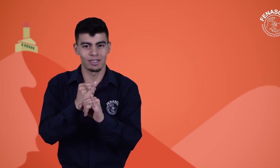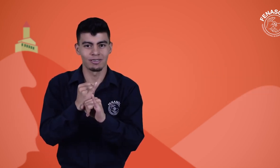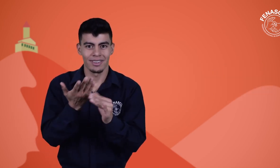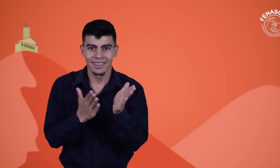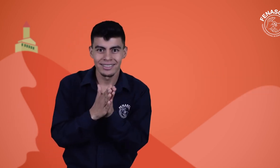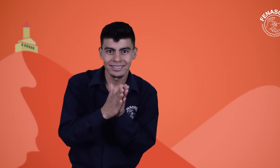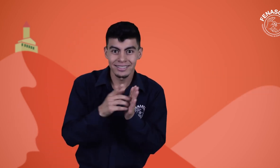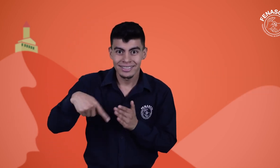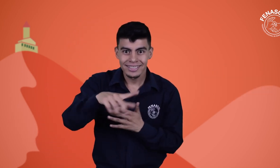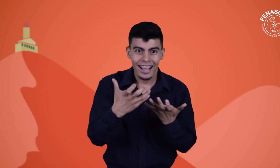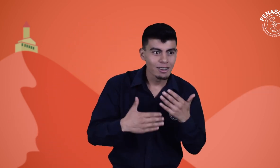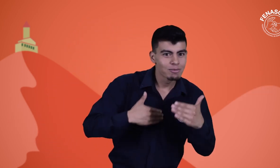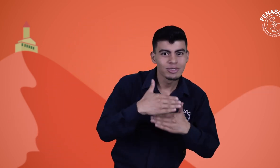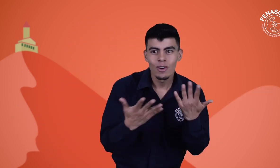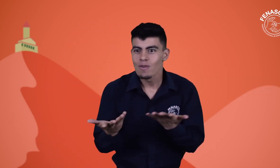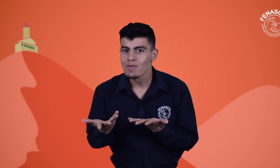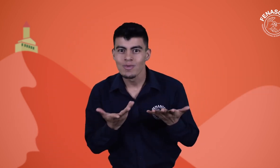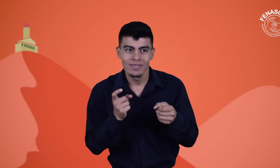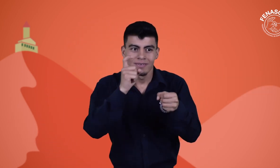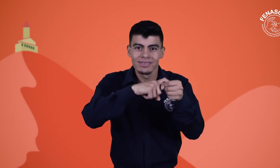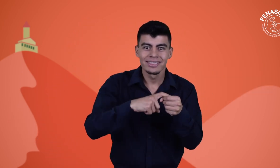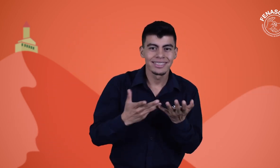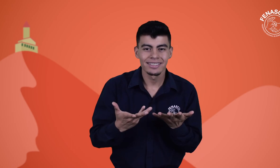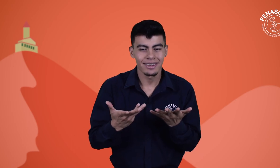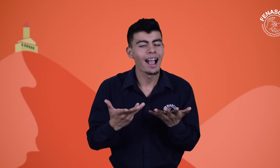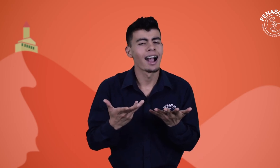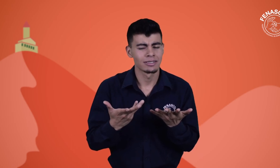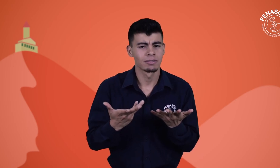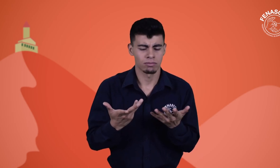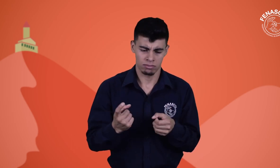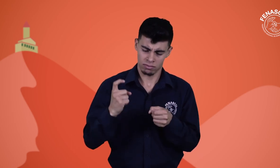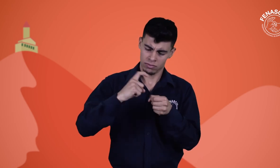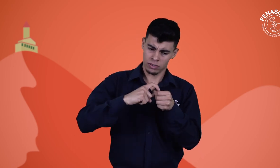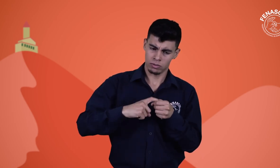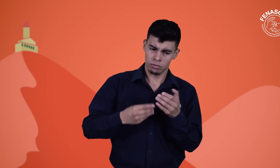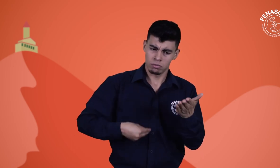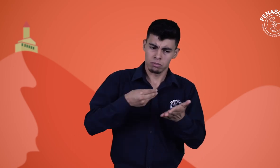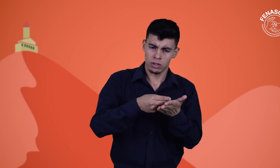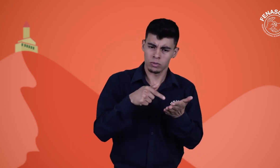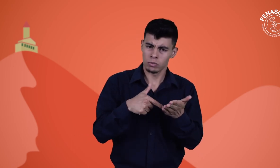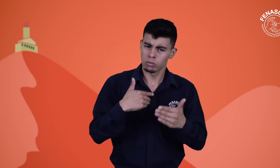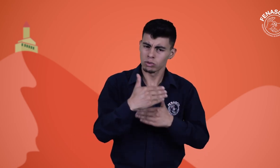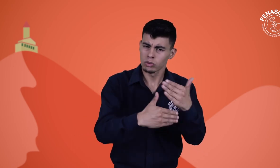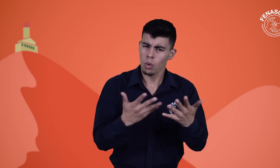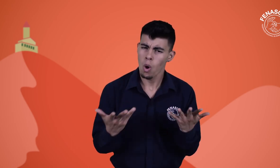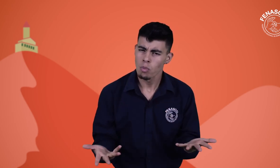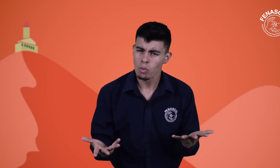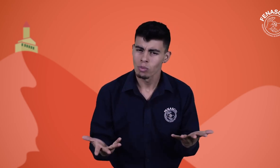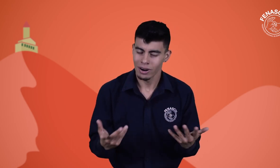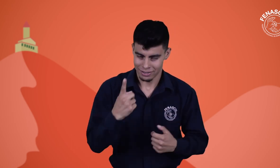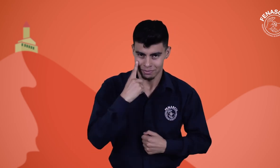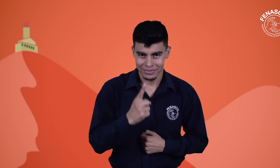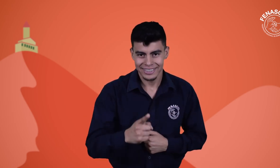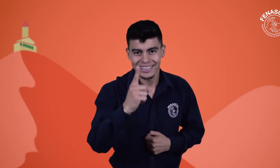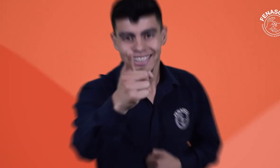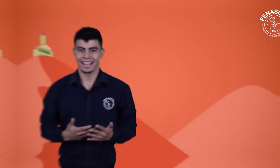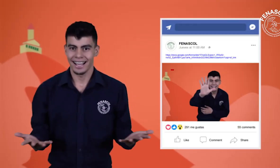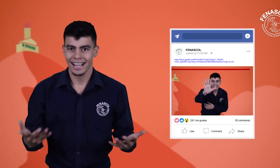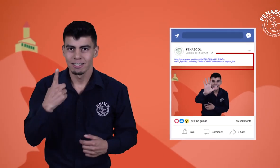ansiosos por el evento y desean conocer el proceso para asistir aquí te va al instructivo de Cómo pagar tu inscripción veamos en la parte